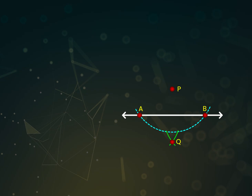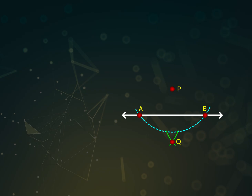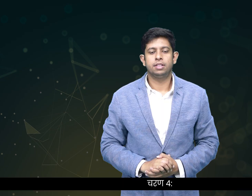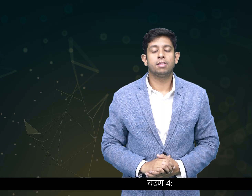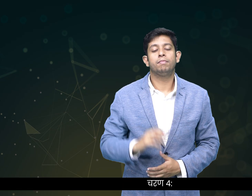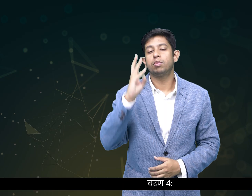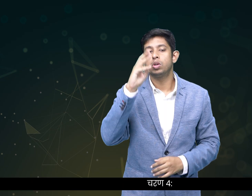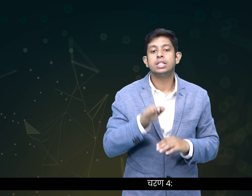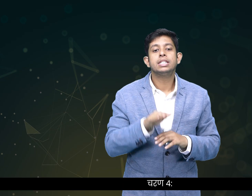चरण 4.